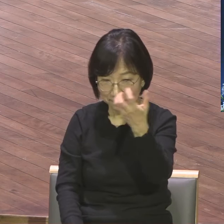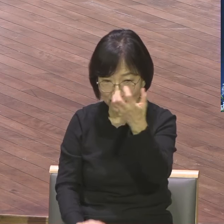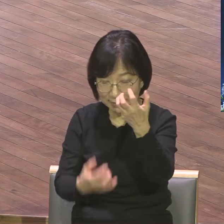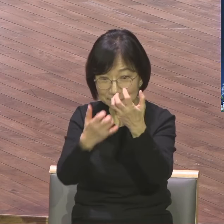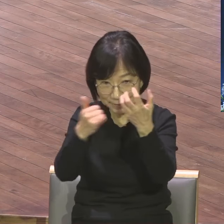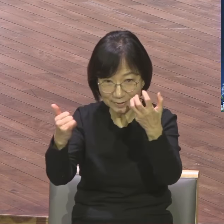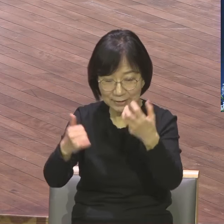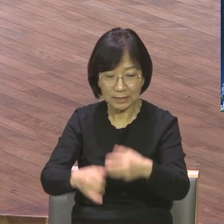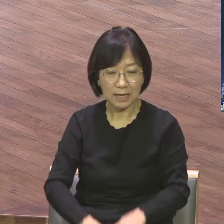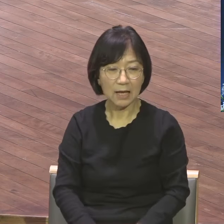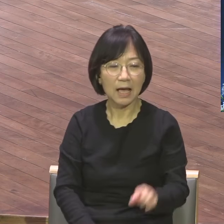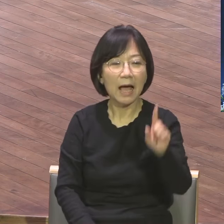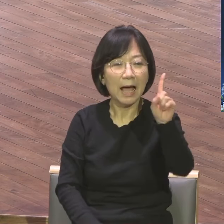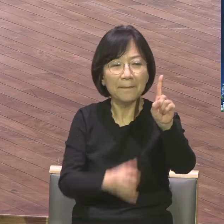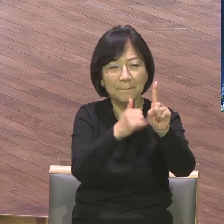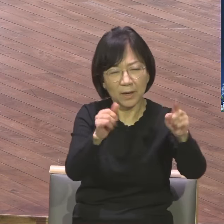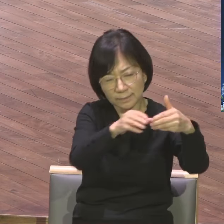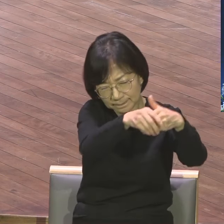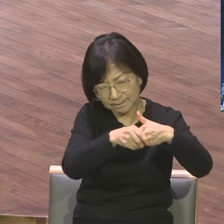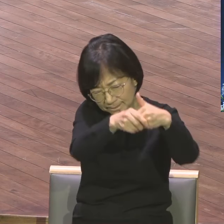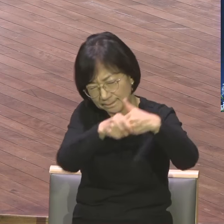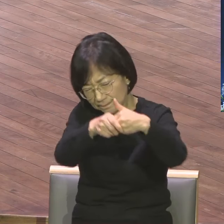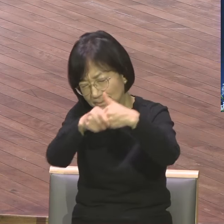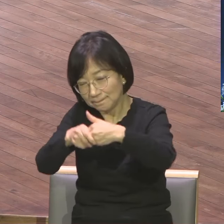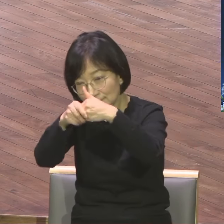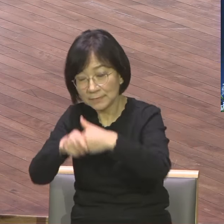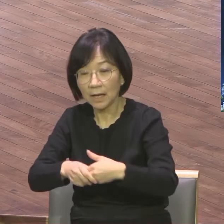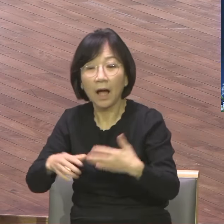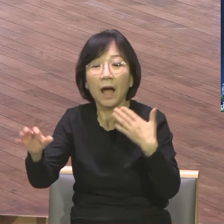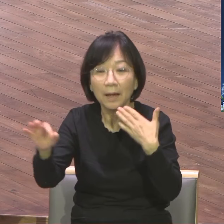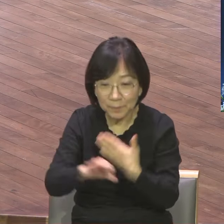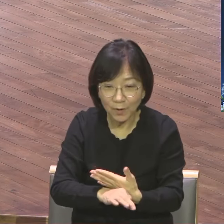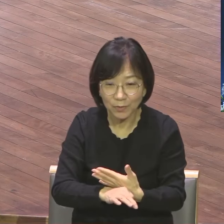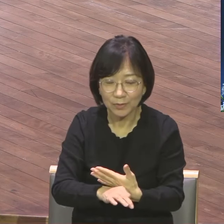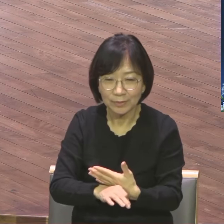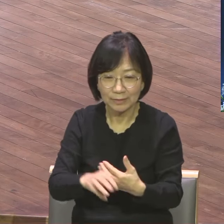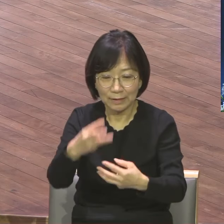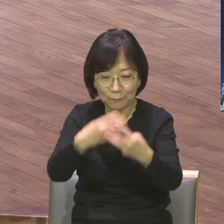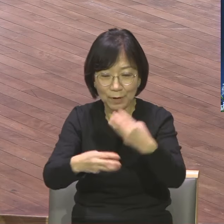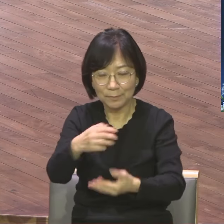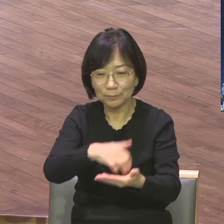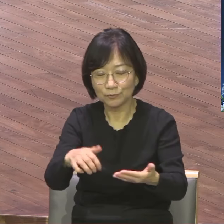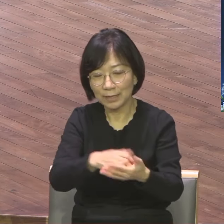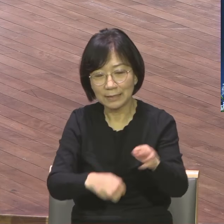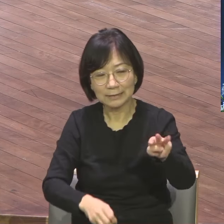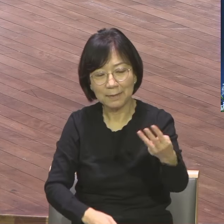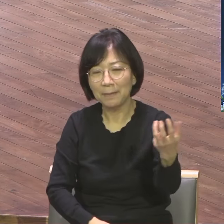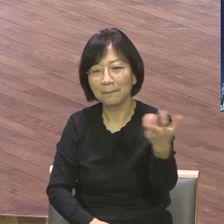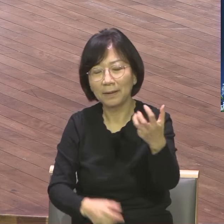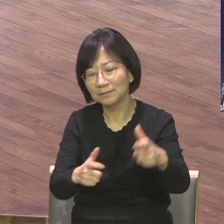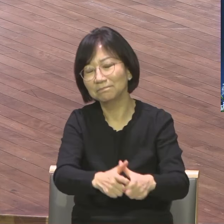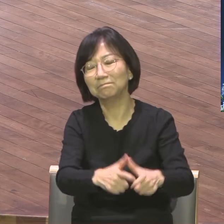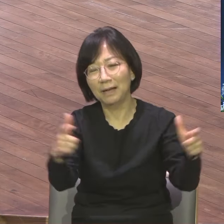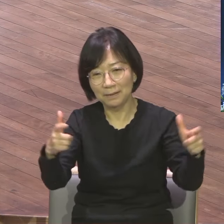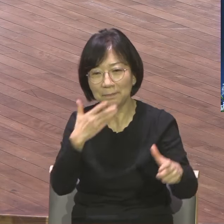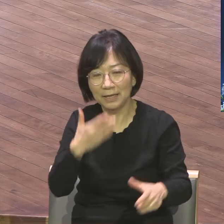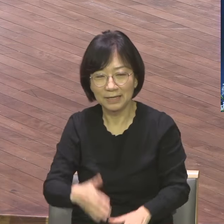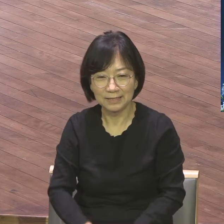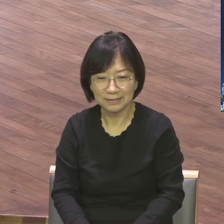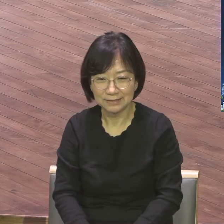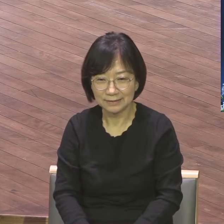380명의 렘넌트 숫자가 늘어나요. 후반기에도 380명의 전도 한번 해보십시오. 그럼 700명, 800명이